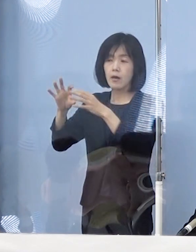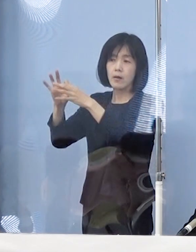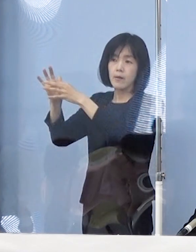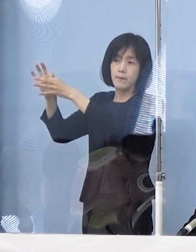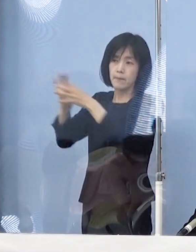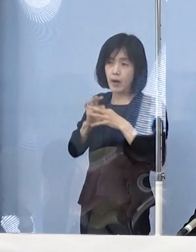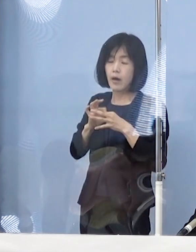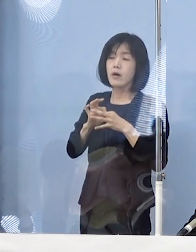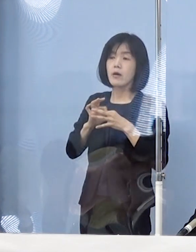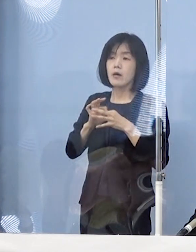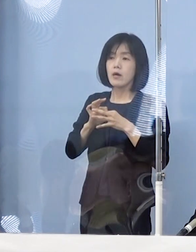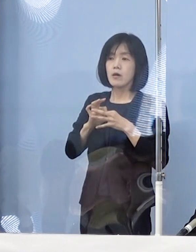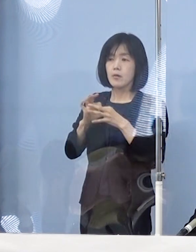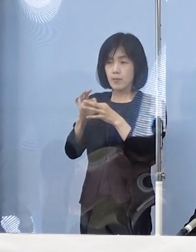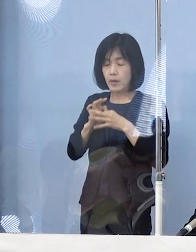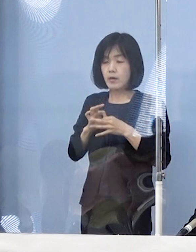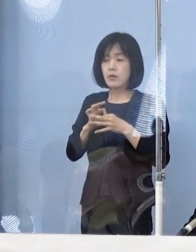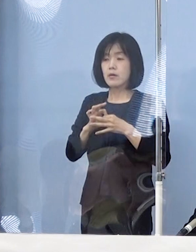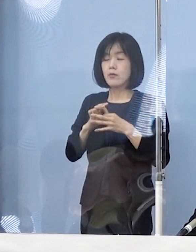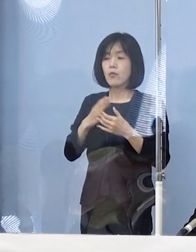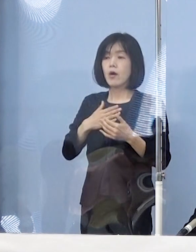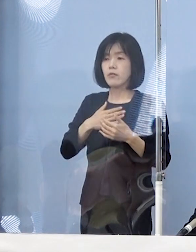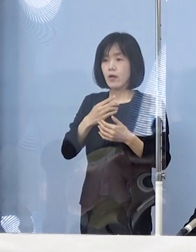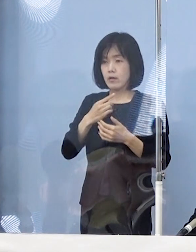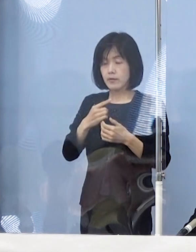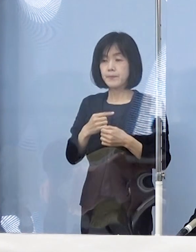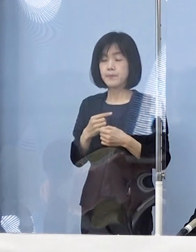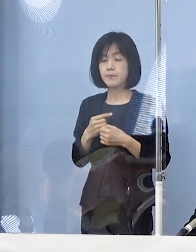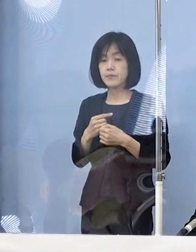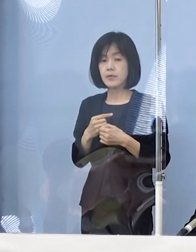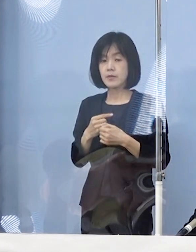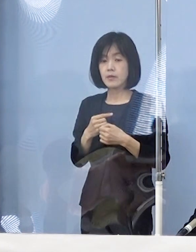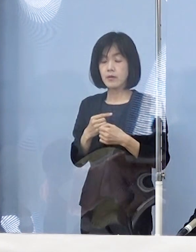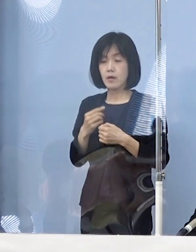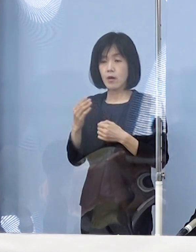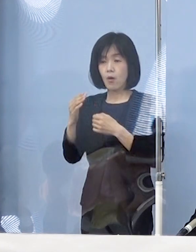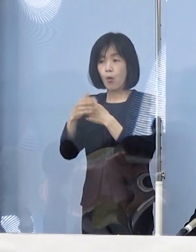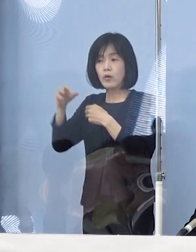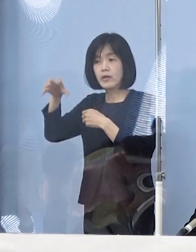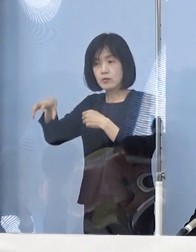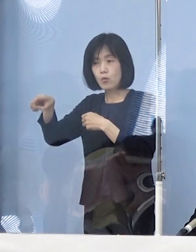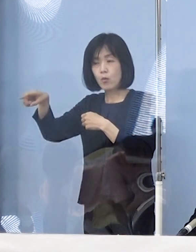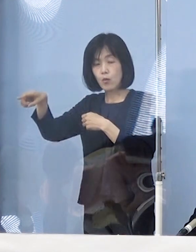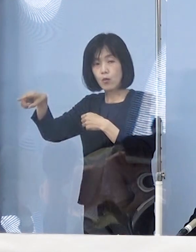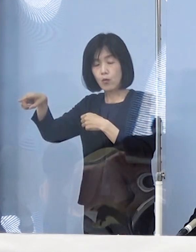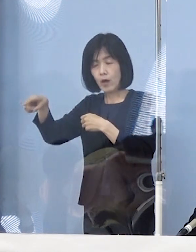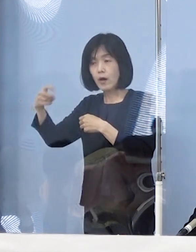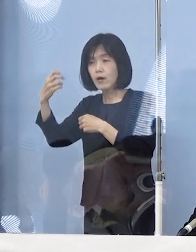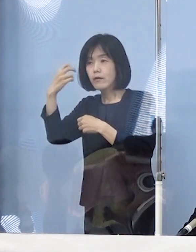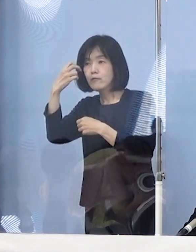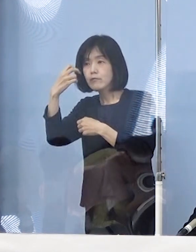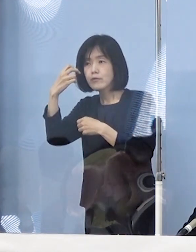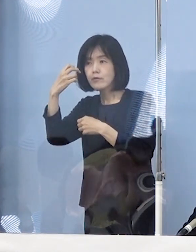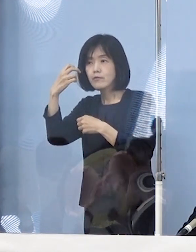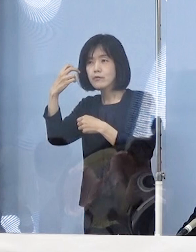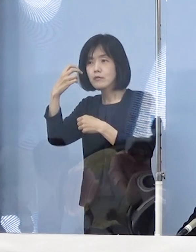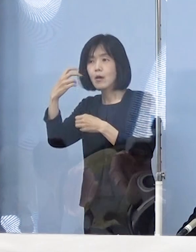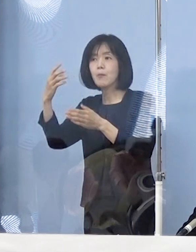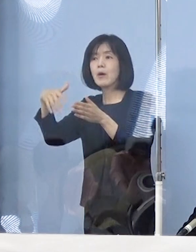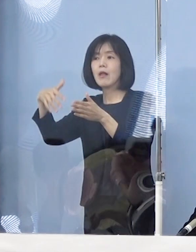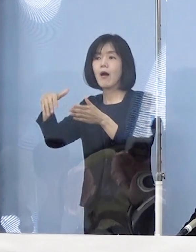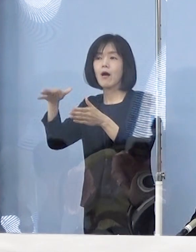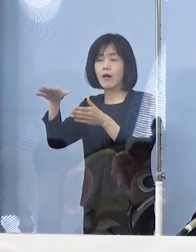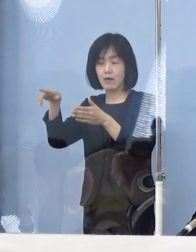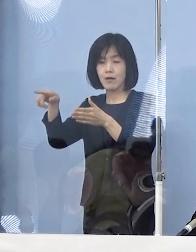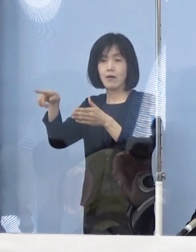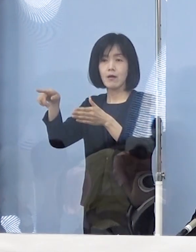ったのですから、今申し上げているんですが、保健所の方ではまだそこまで確認が取れていないという状況になっております。